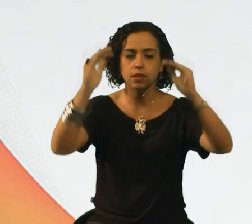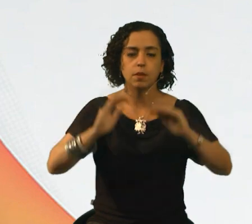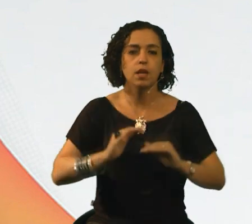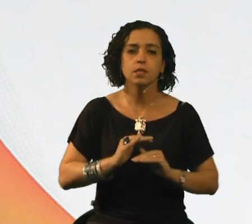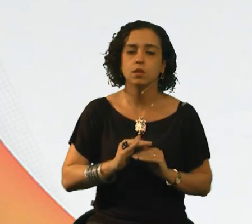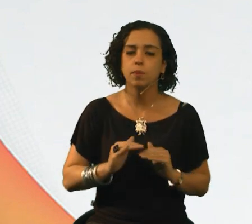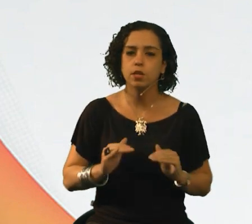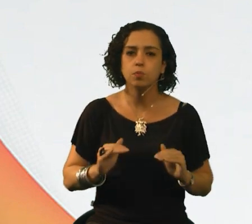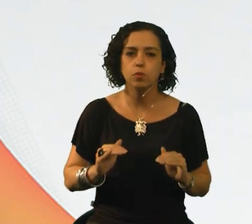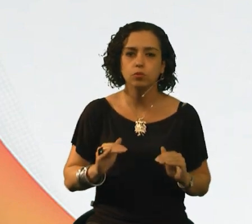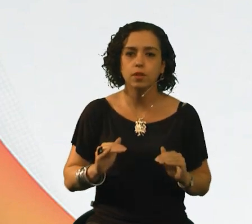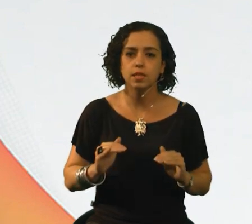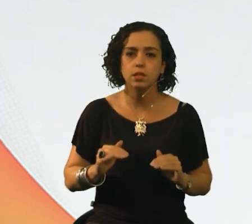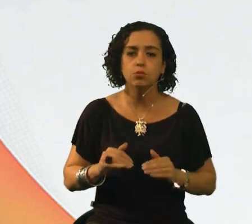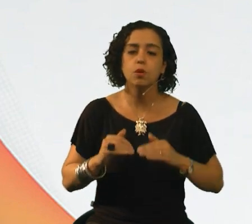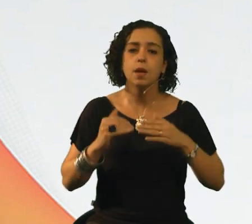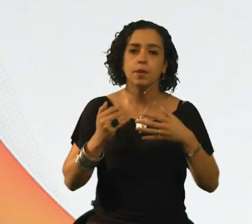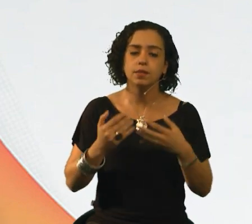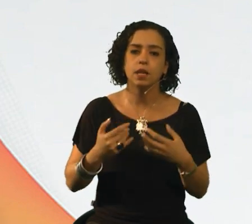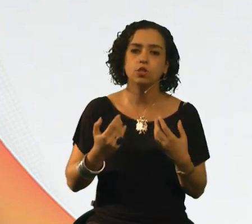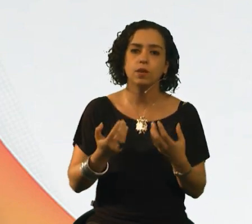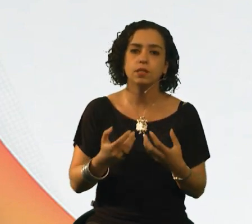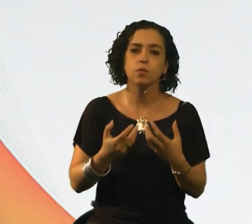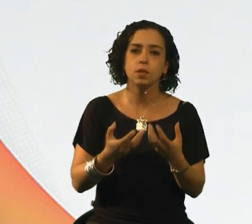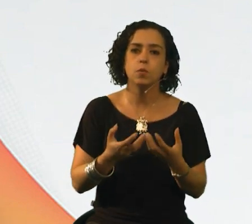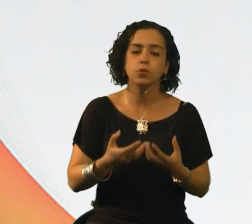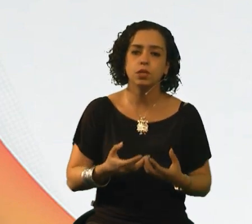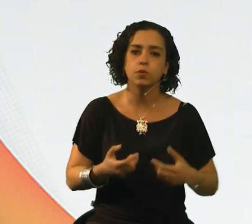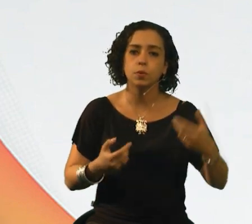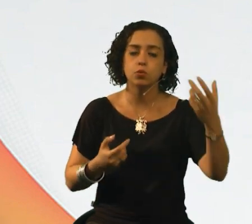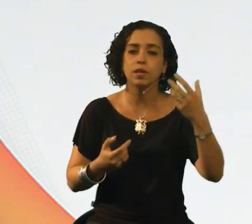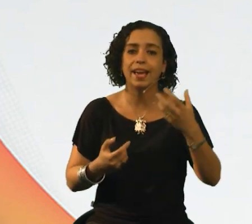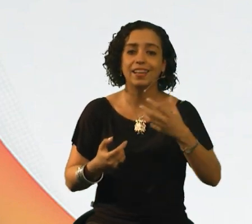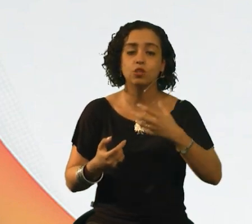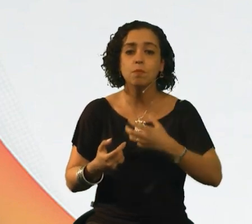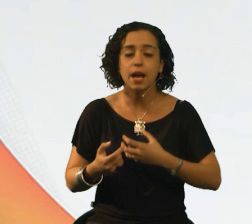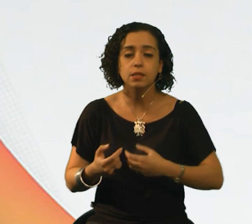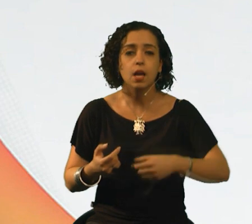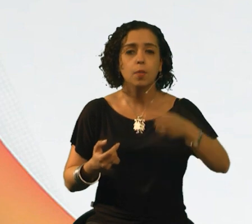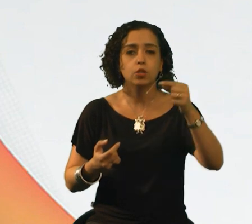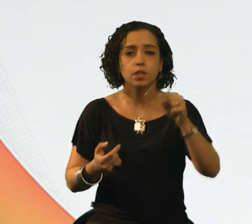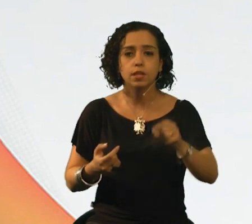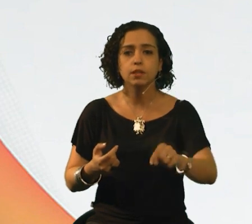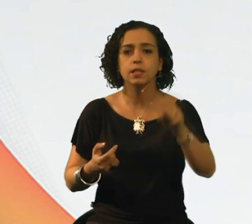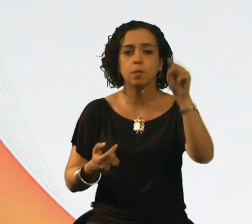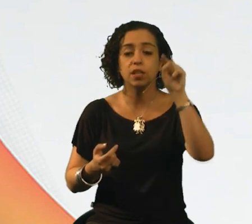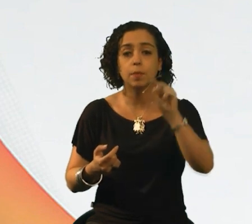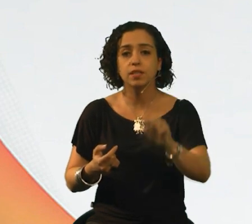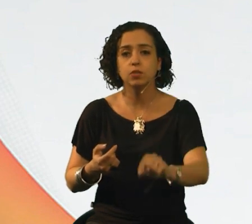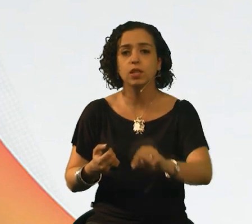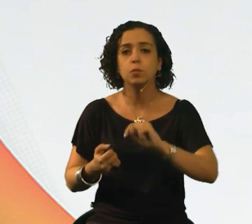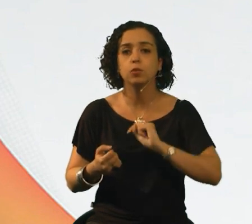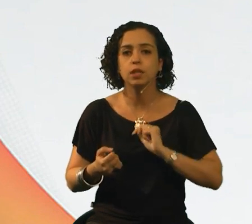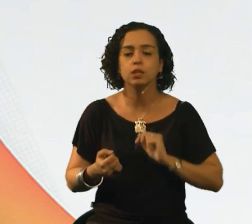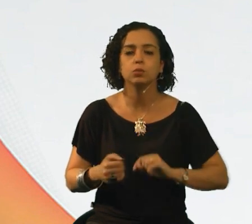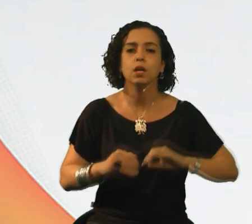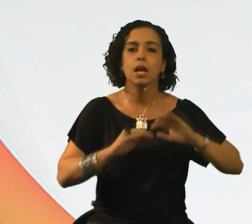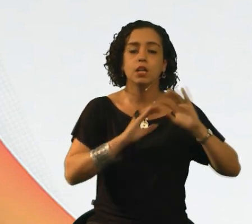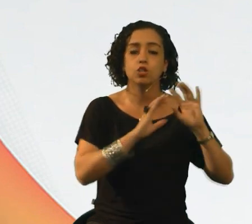acima. Você não perde ponto em fazer isso, mas tente fazer o mínimo possível. Pessoa que erra demais pode ter certeza, porque está passando a limpo alterando. A gente